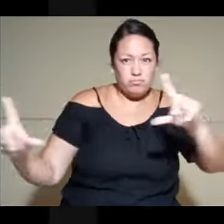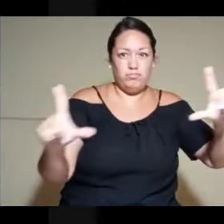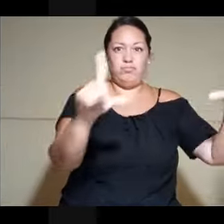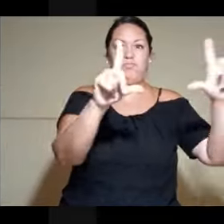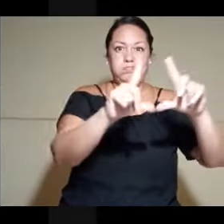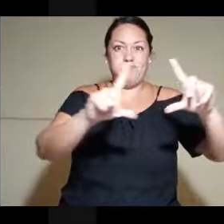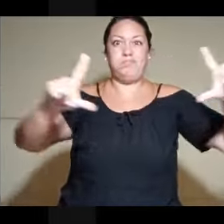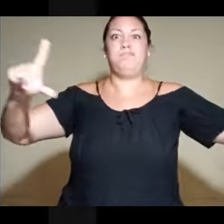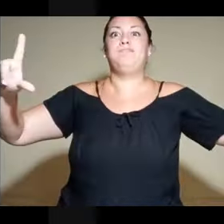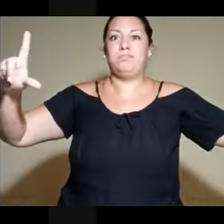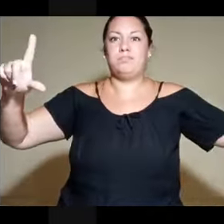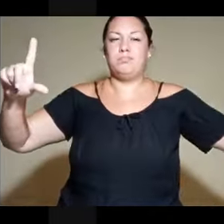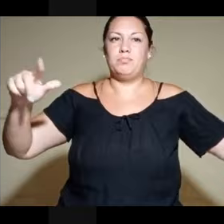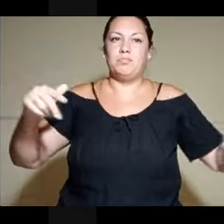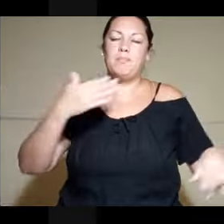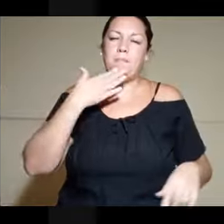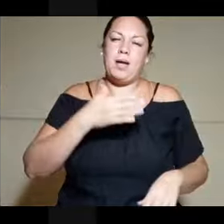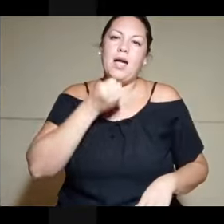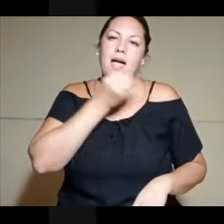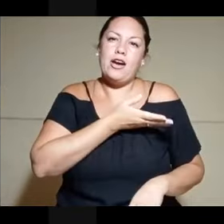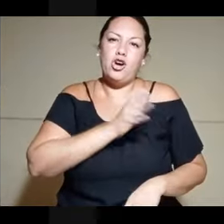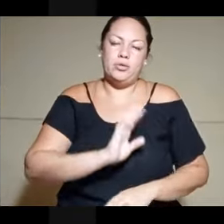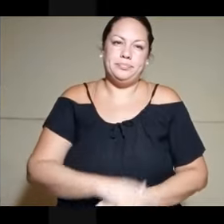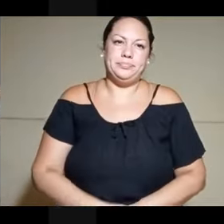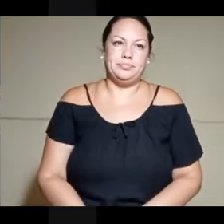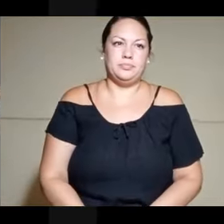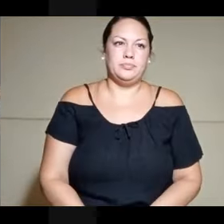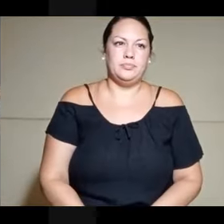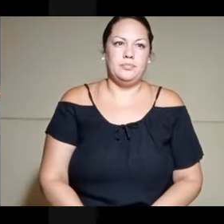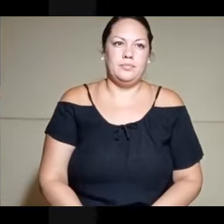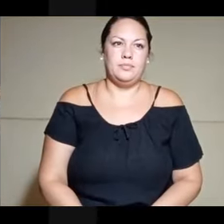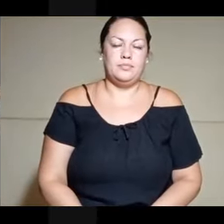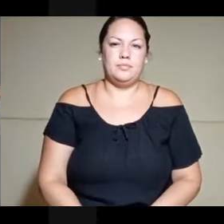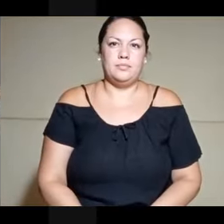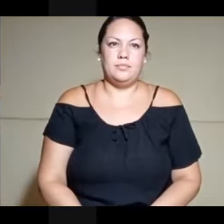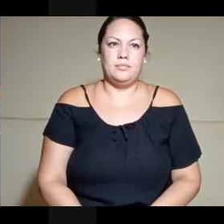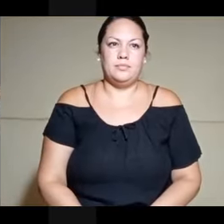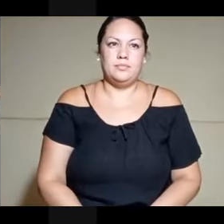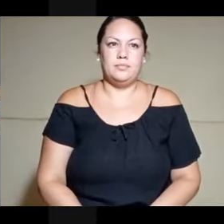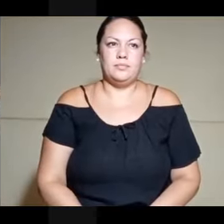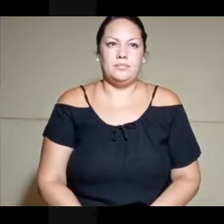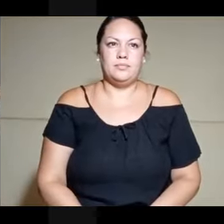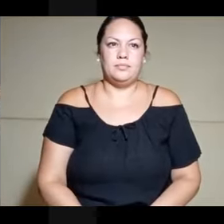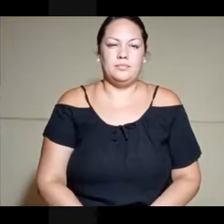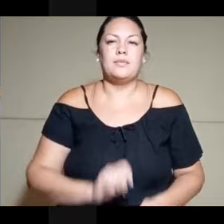Saquen la pantalla donde está presentando el profe y miren al profe. Donde dice dejar de presentar. A ver, espérense, ya la saco yo, si